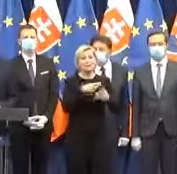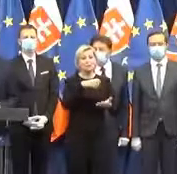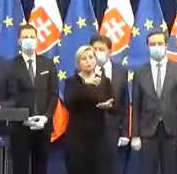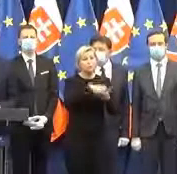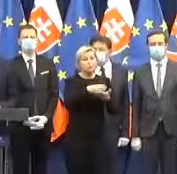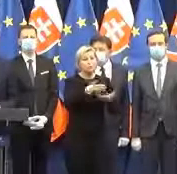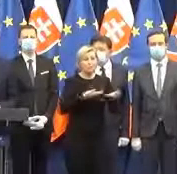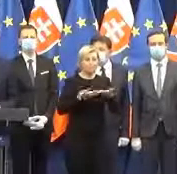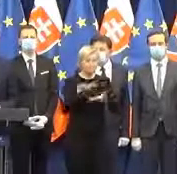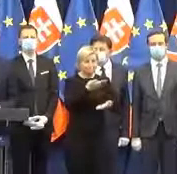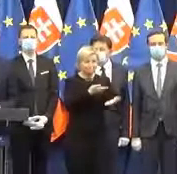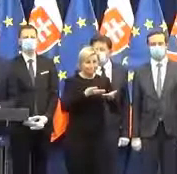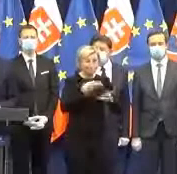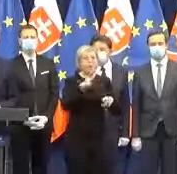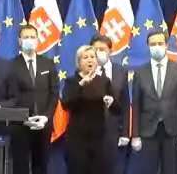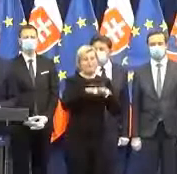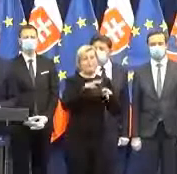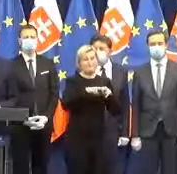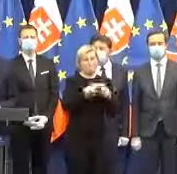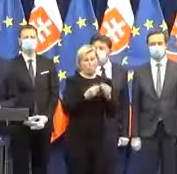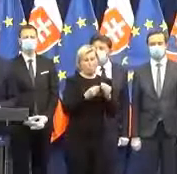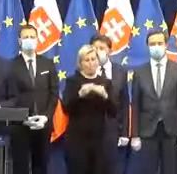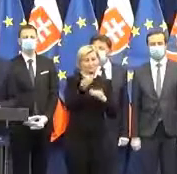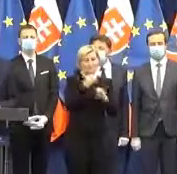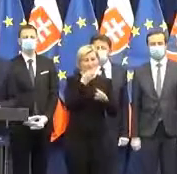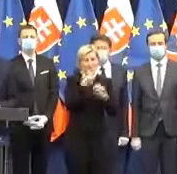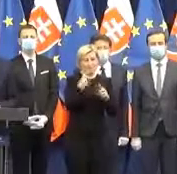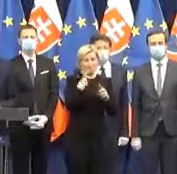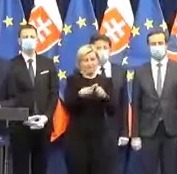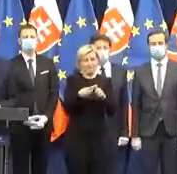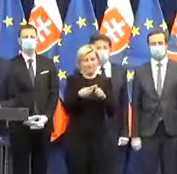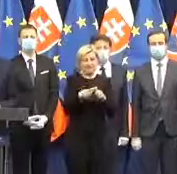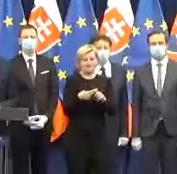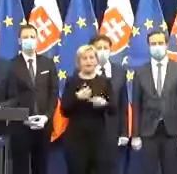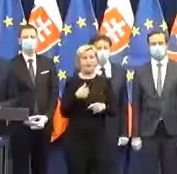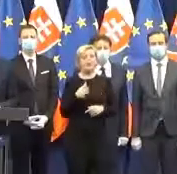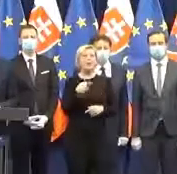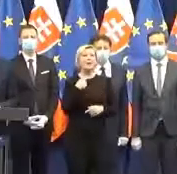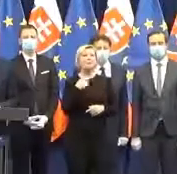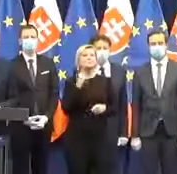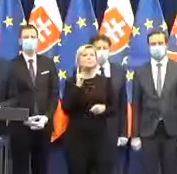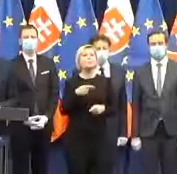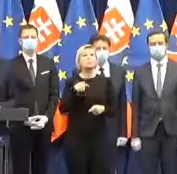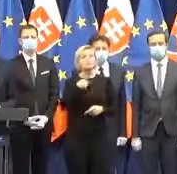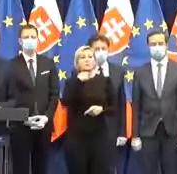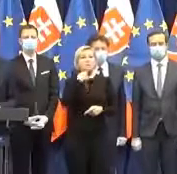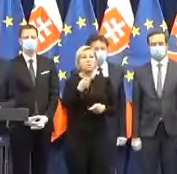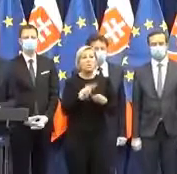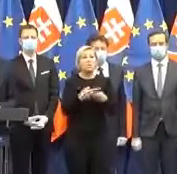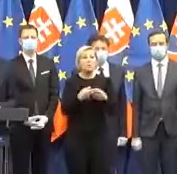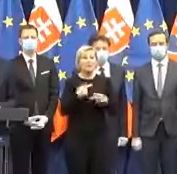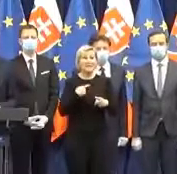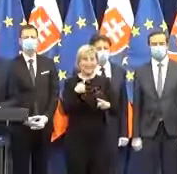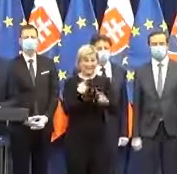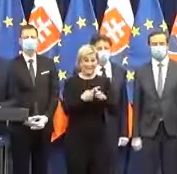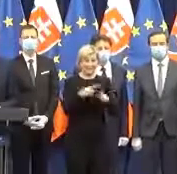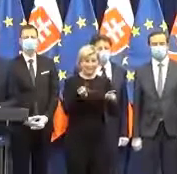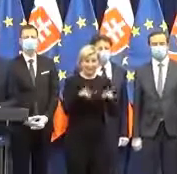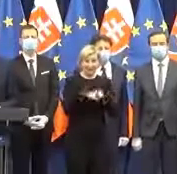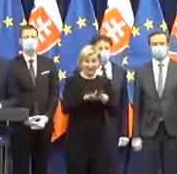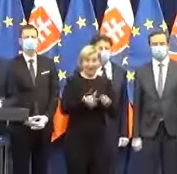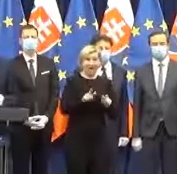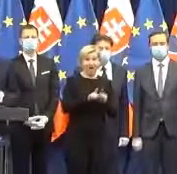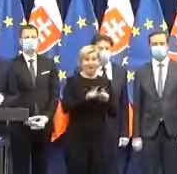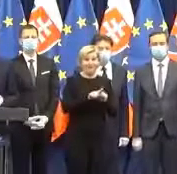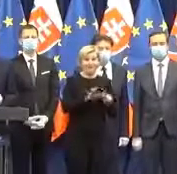Nie je test ako test. To by bola asi dnes najjednoduchšia odpoveď. Máme veľa rýchlo testov, ktoré majú